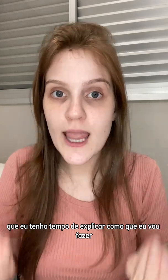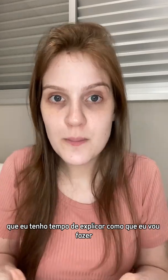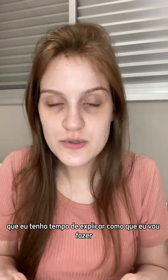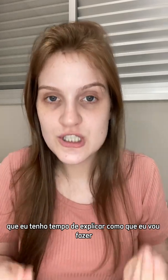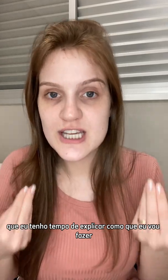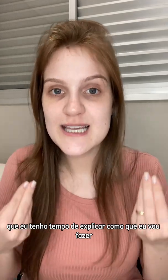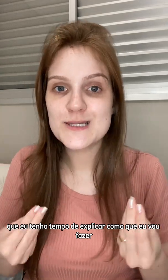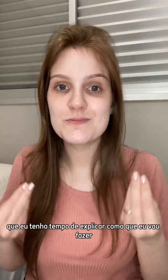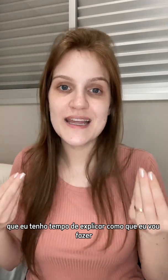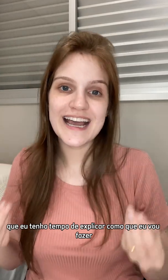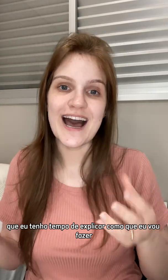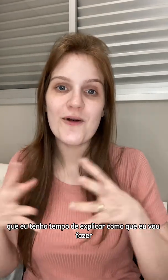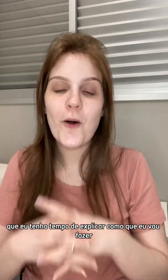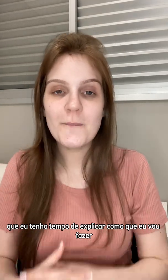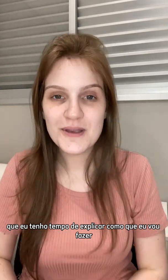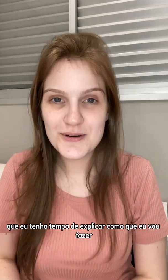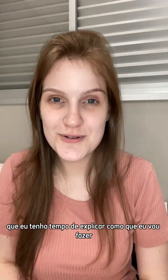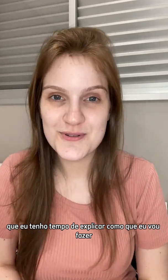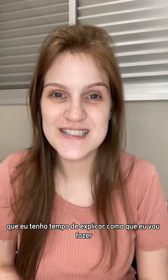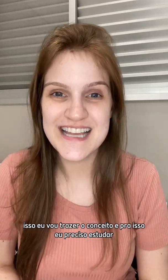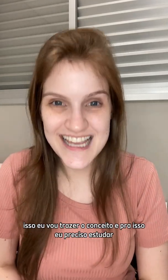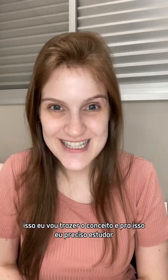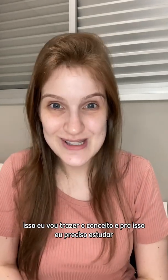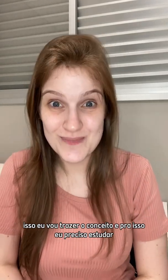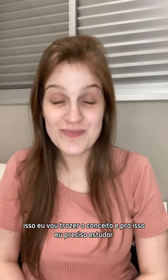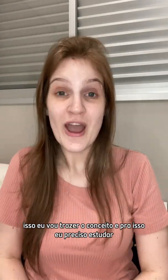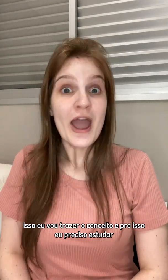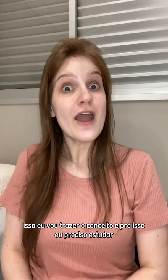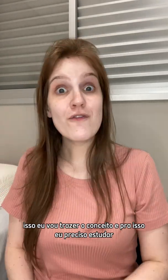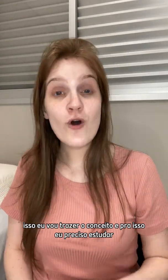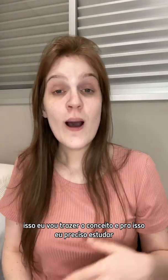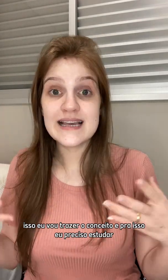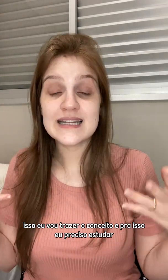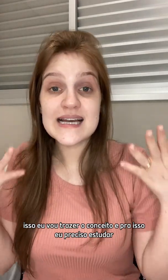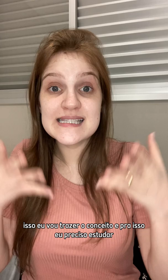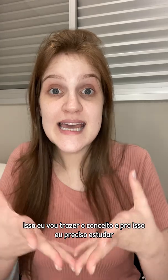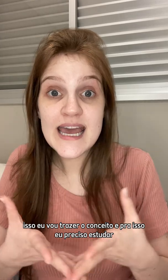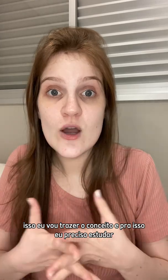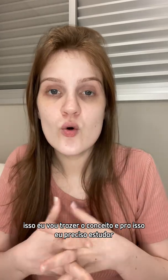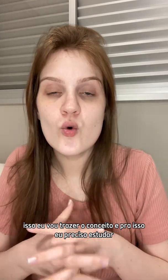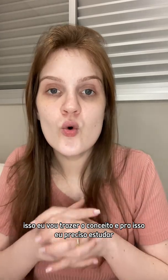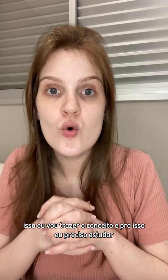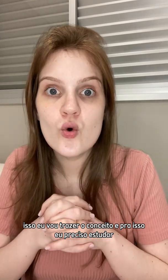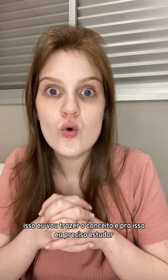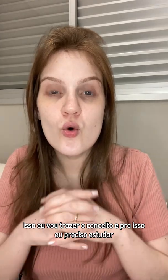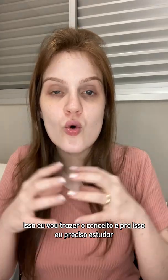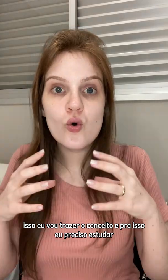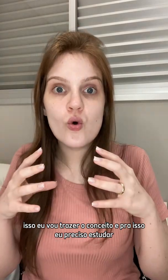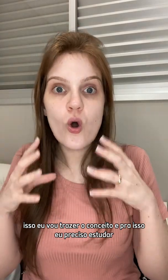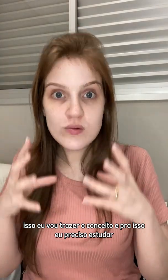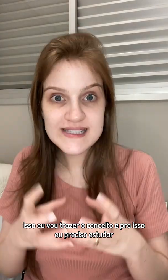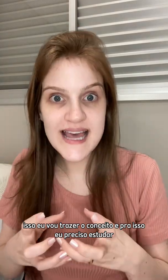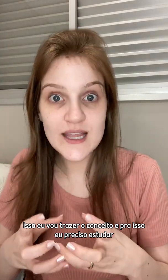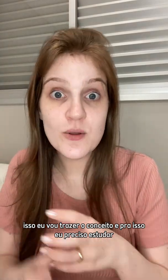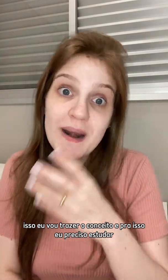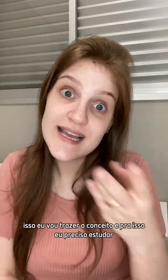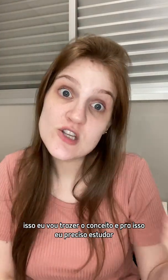tempo de explicar. Como que eu vou fazer isso? Eu vou trazer o conceito e para isso eu